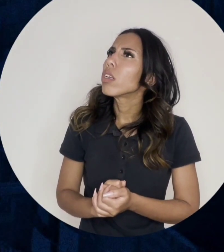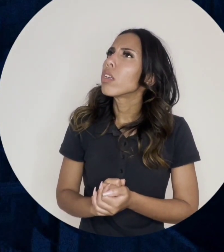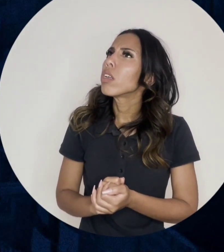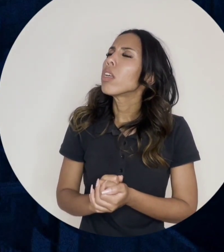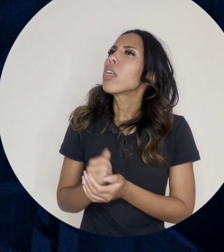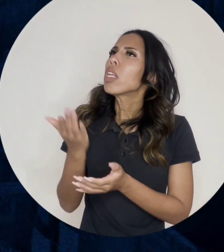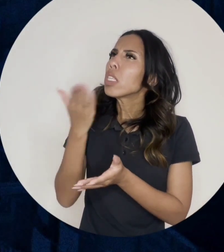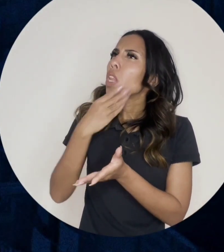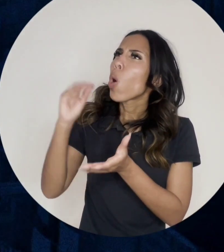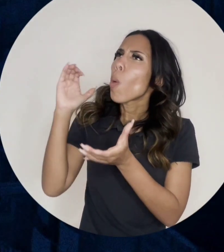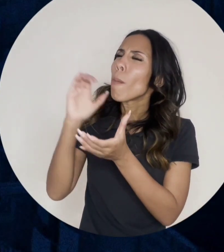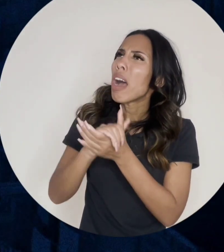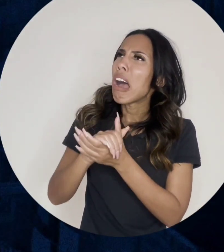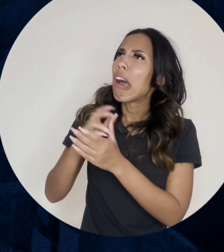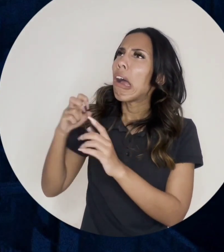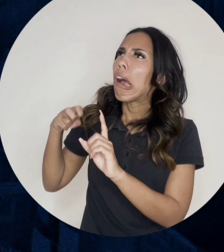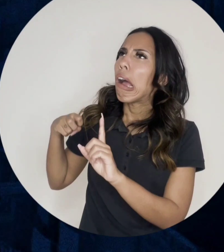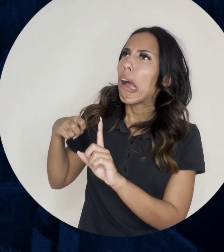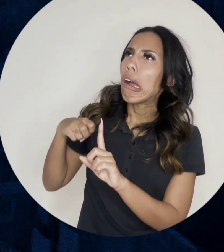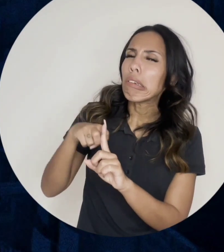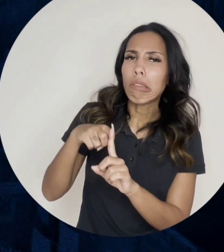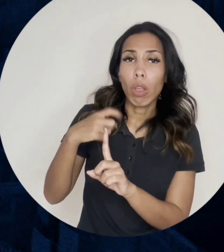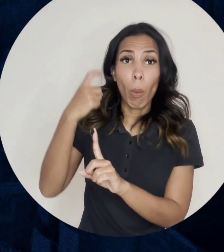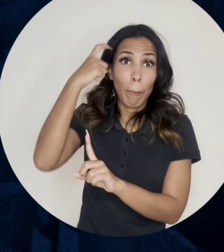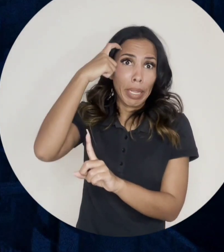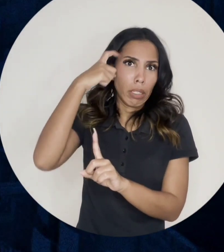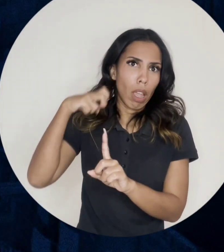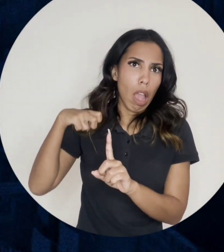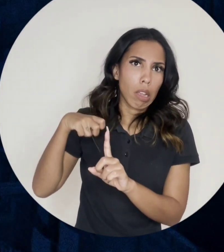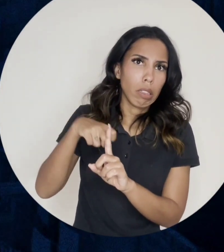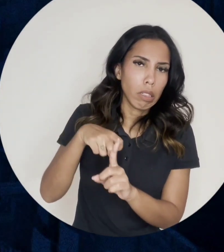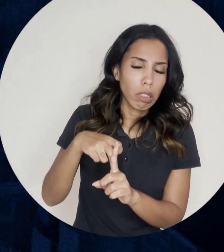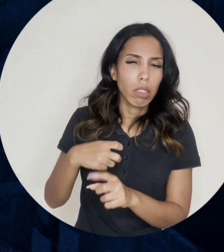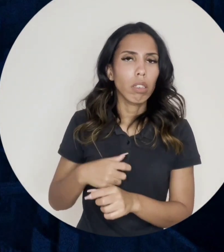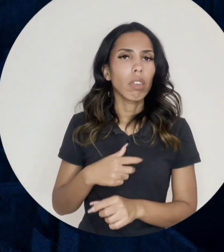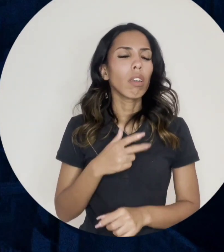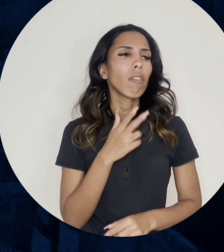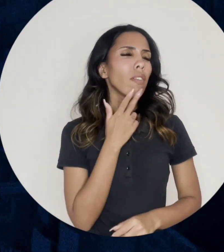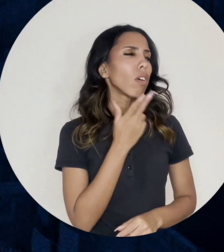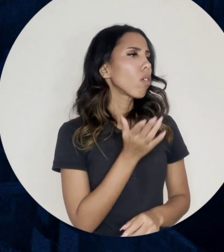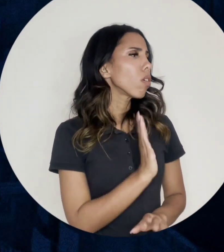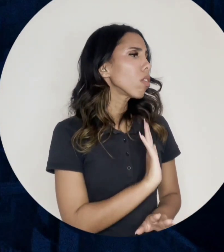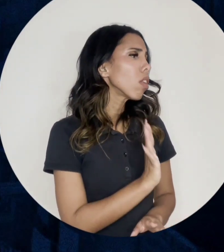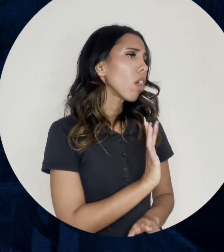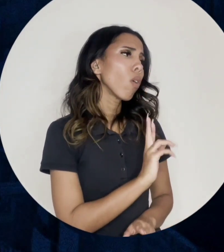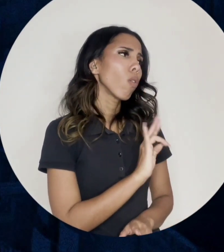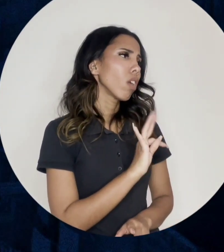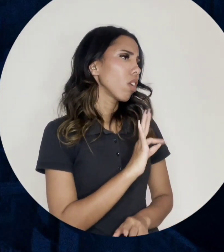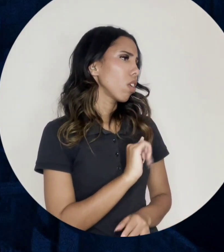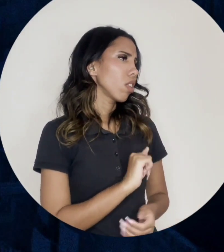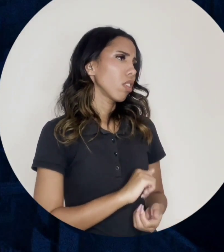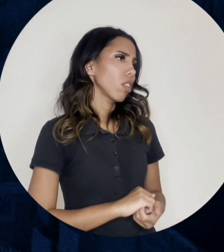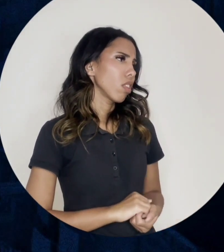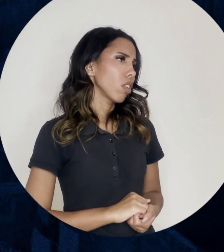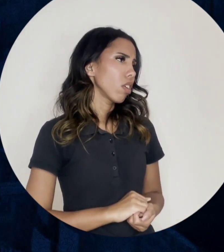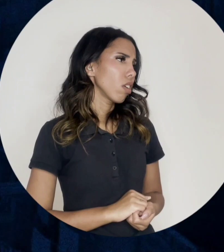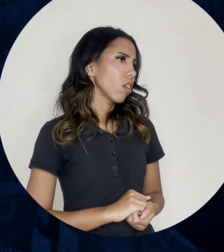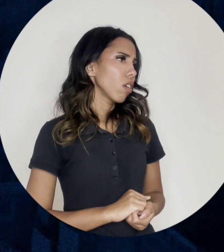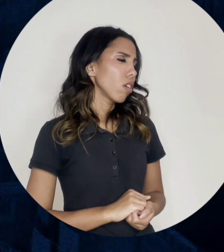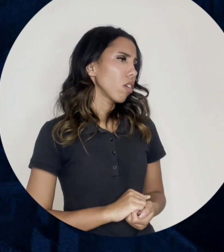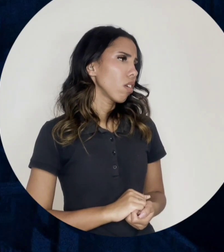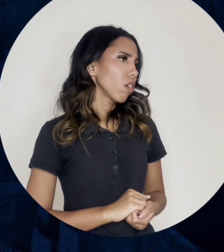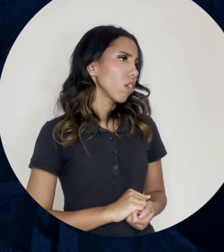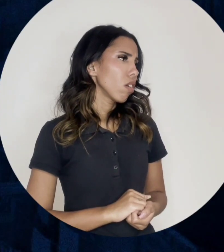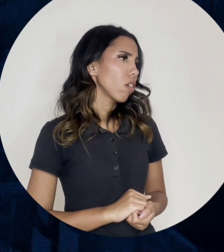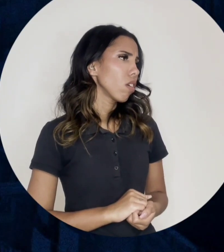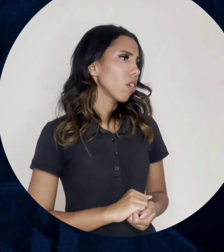sofreu um acidente, para mim era acidente. Aí ela virou e falou assim, não, Rita, por que